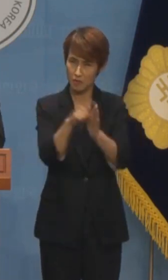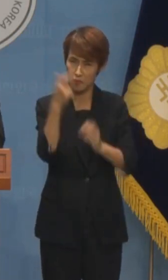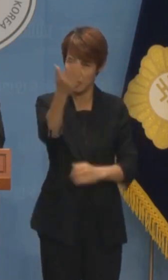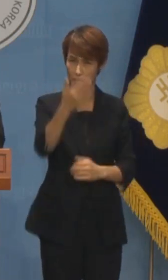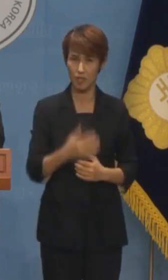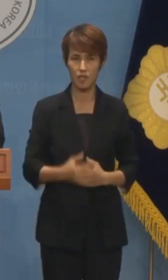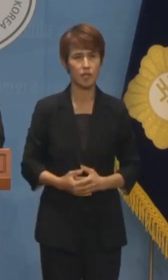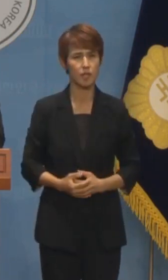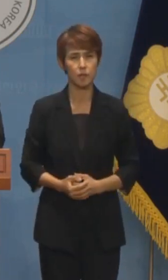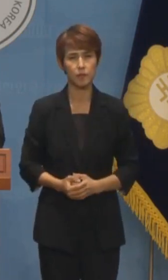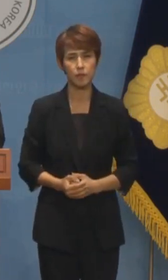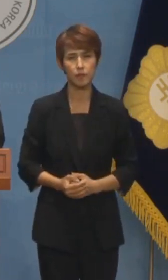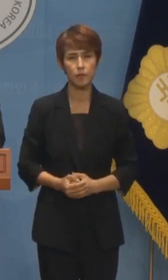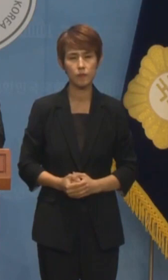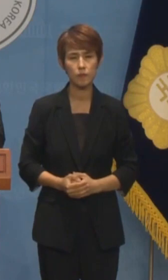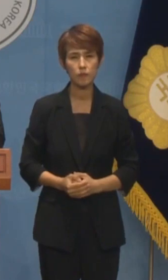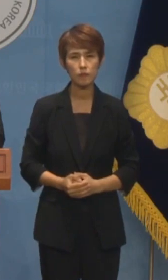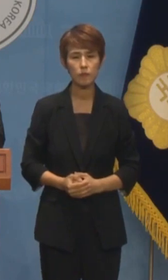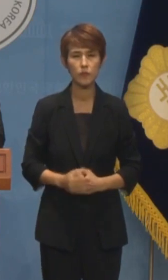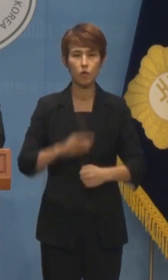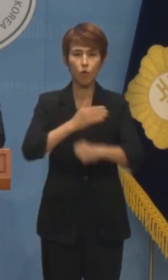확신했습니까?